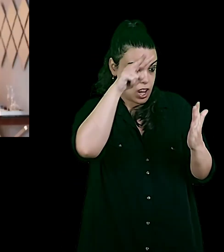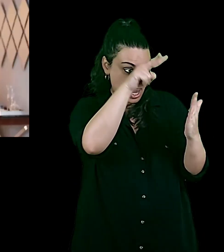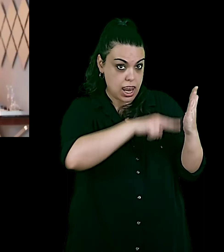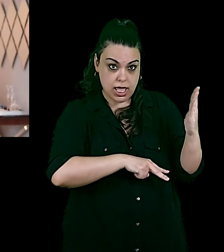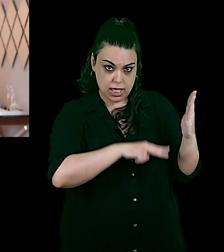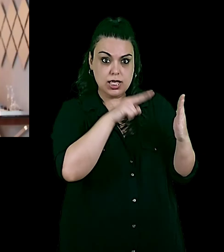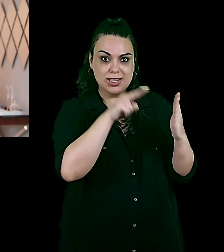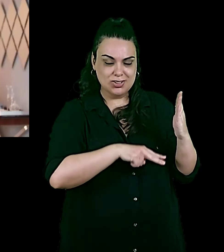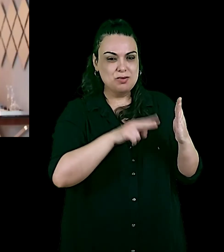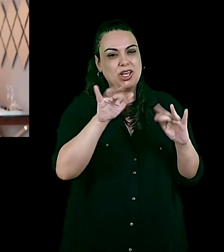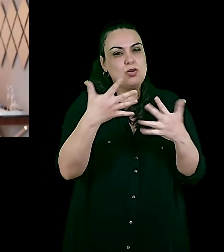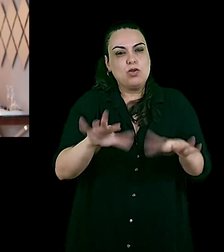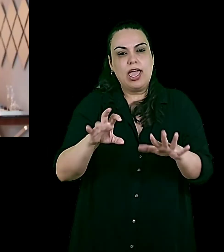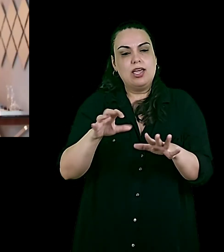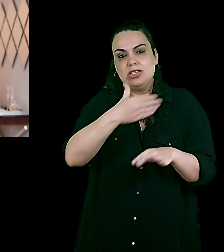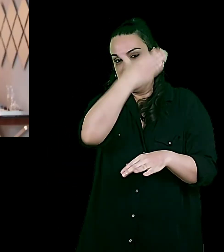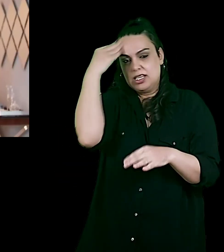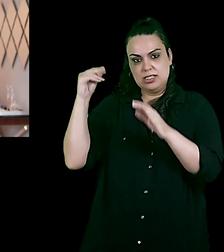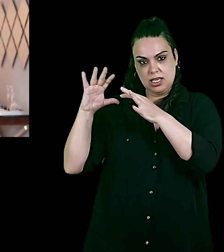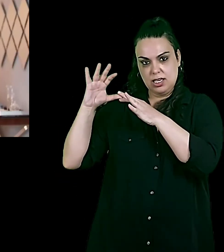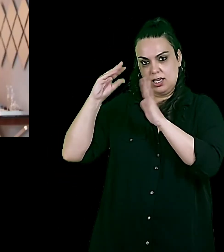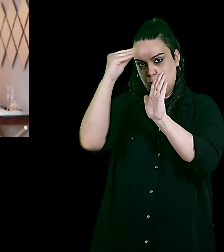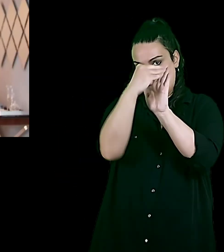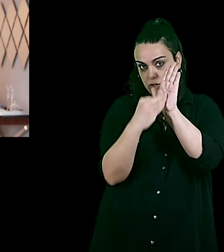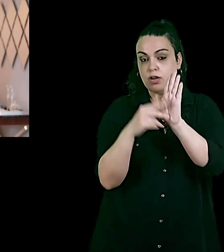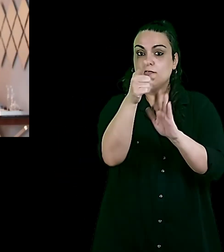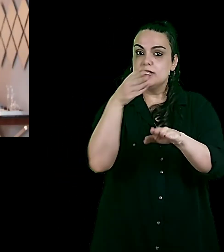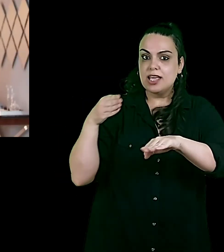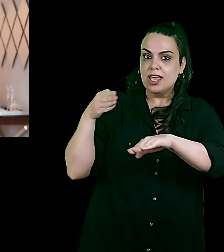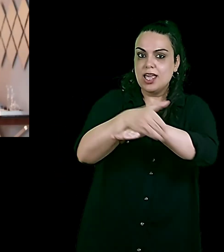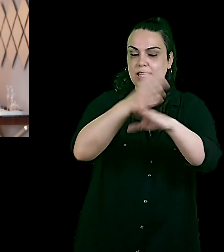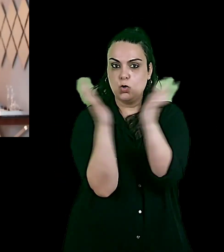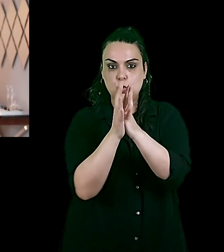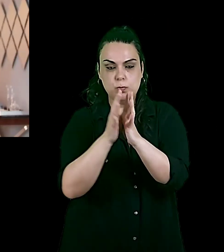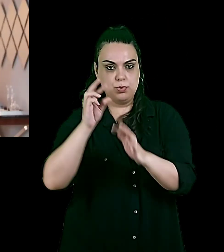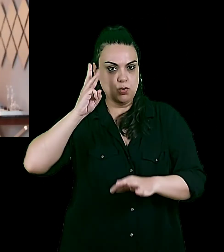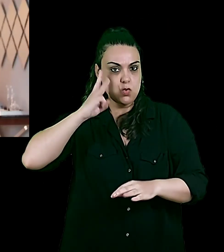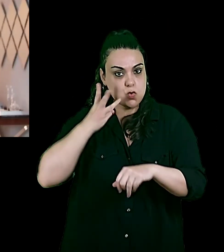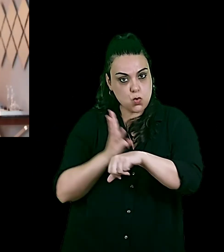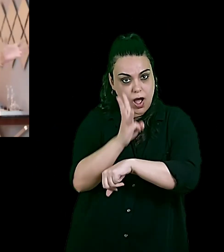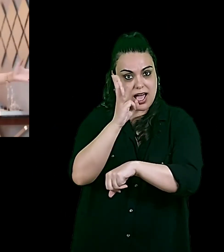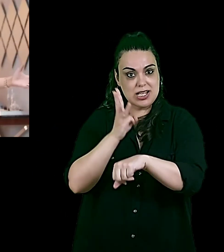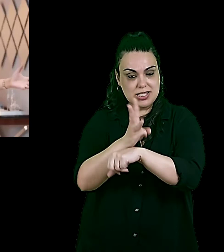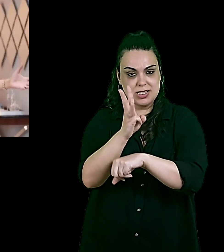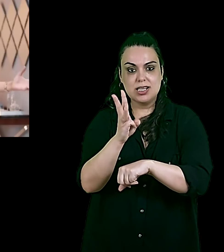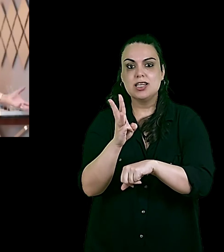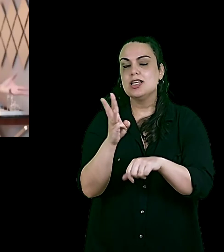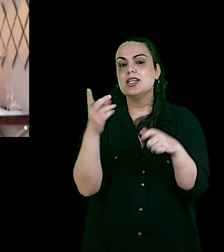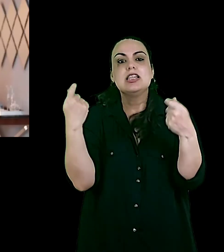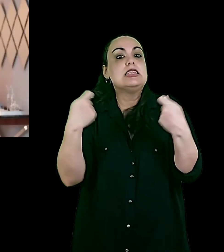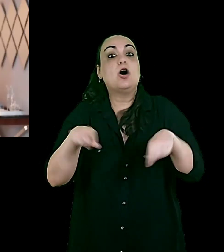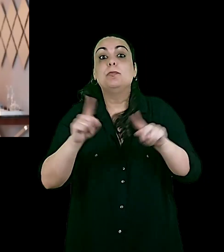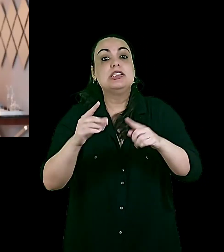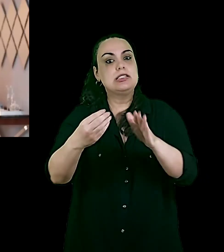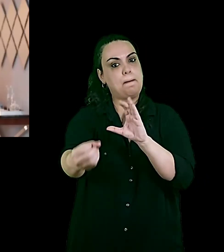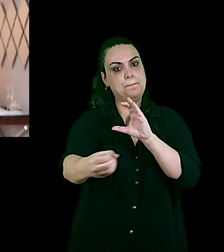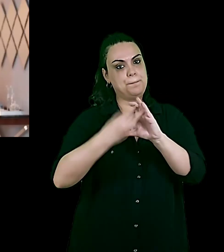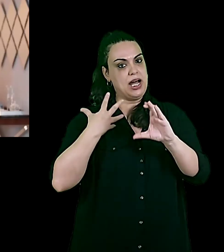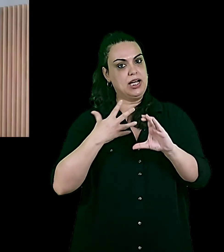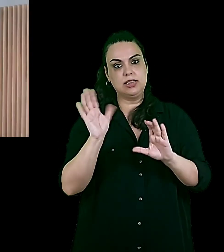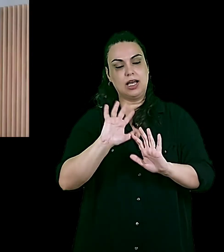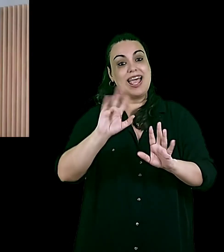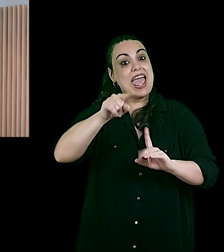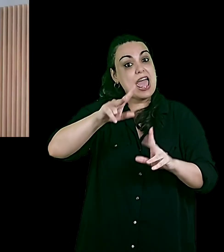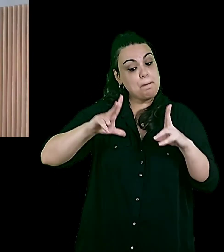quero deixar você de fora do conteúdo. Quando você for entrar no grupo do WhatsApp, ele vai estar lá, lembrando que você não precisa encaminhar a tarefa para